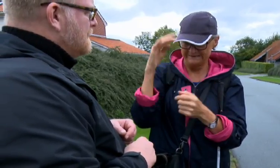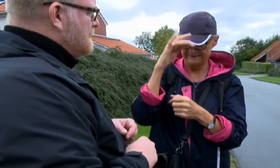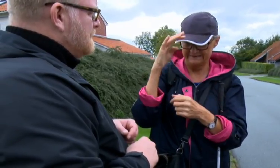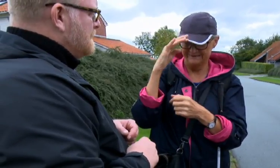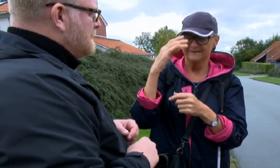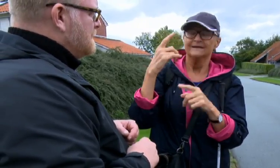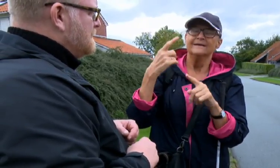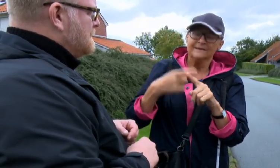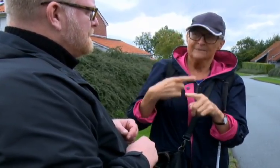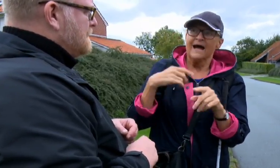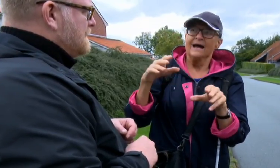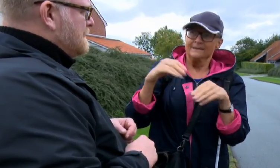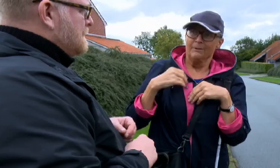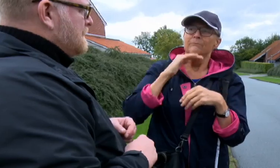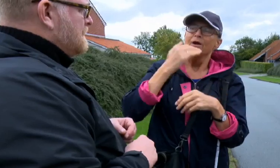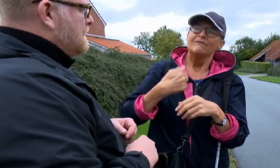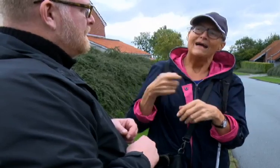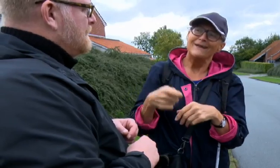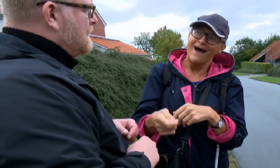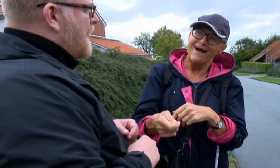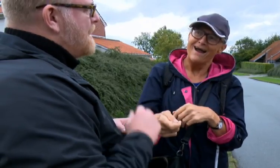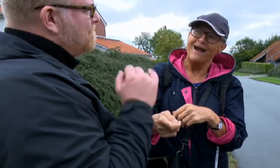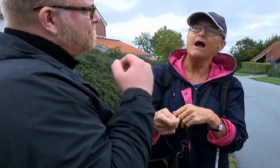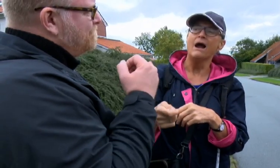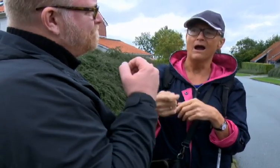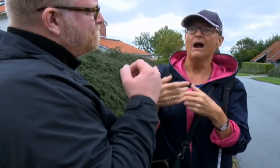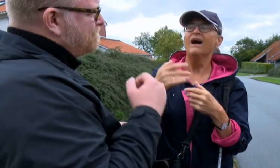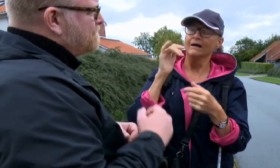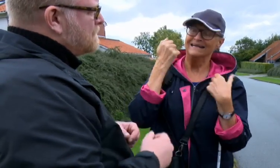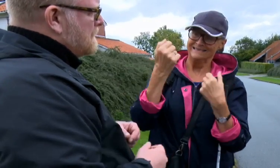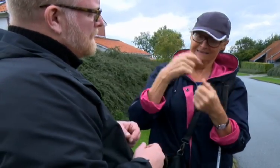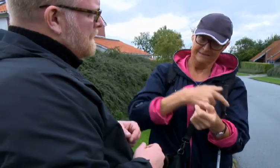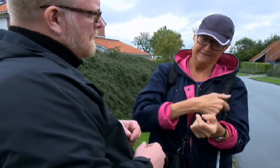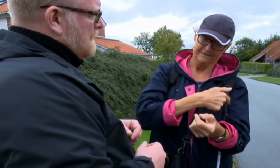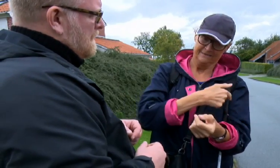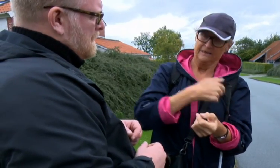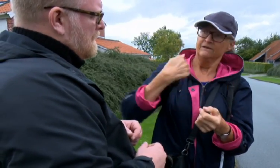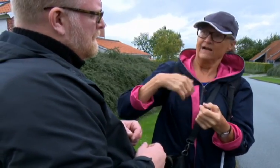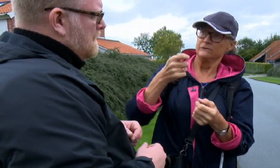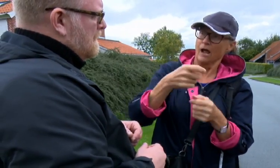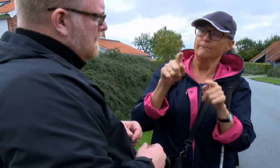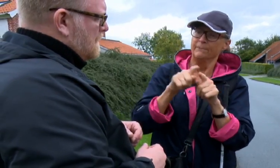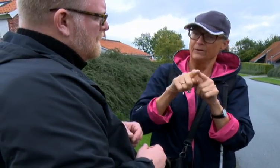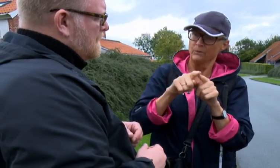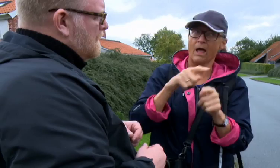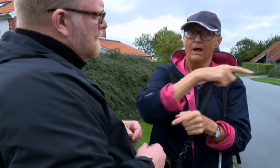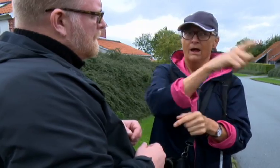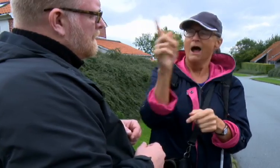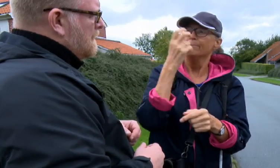den episode så tænkte jeg at nu var jeg nødt til at acceptere at gå med den hvide stok Ja ja den hvide stok betyder at andre passer på mig og at